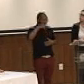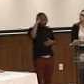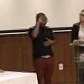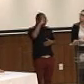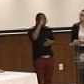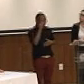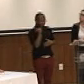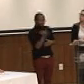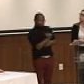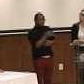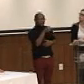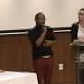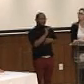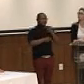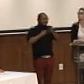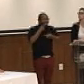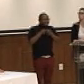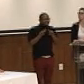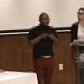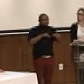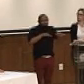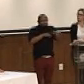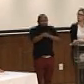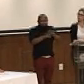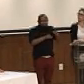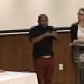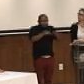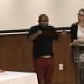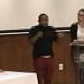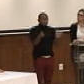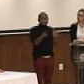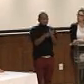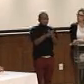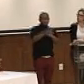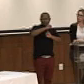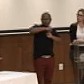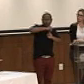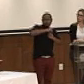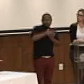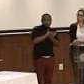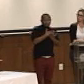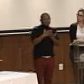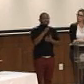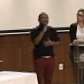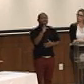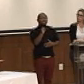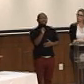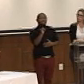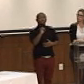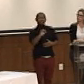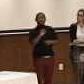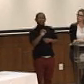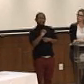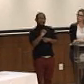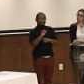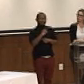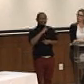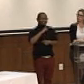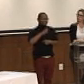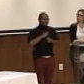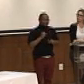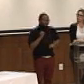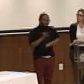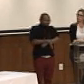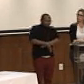em verticalização, que o primeiro campus que começou com os FICs, que dão acesso